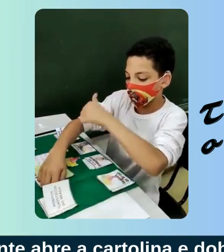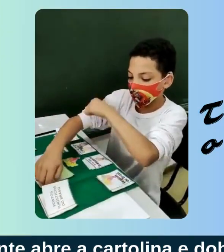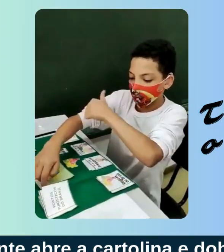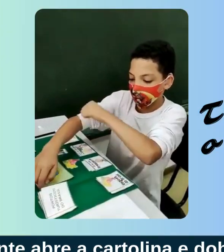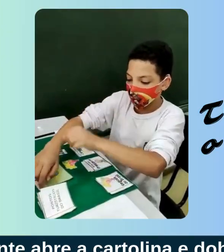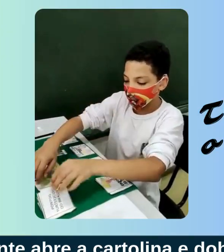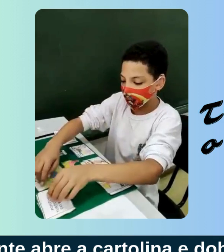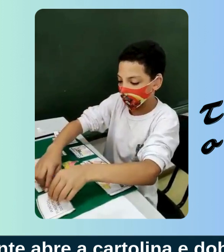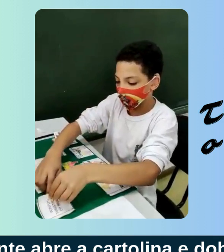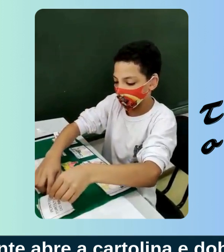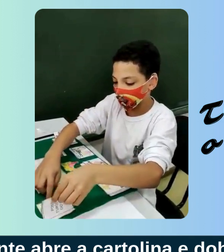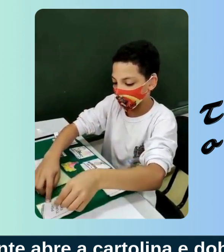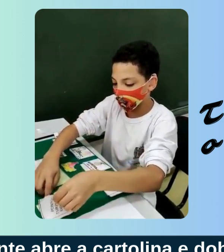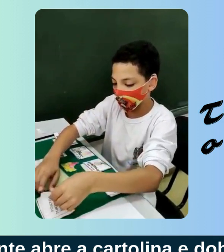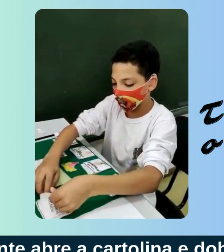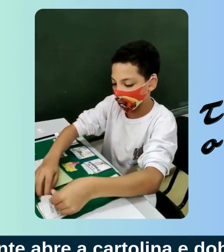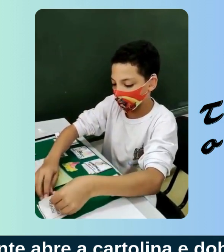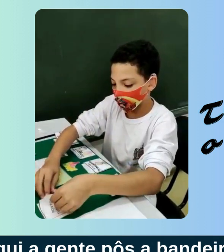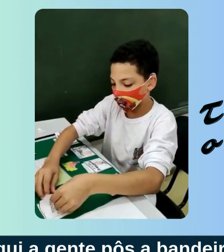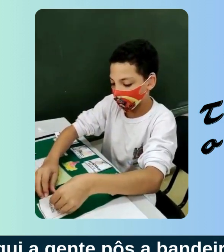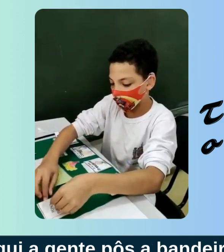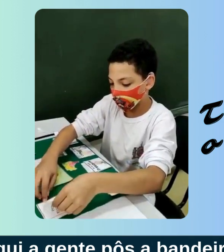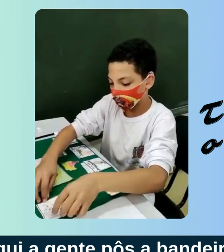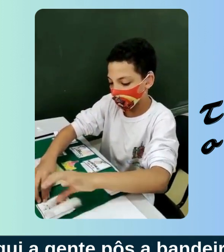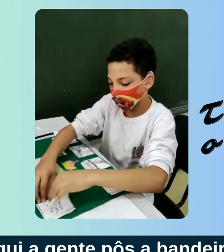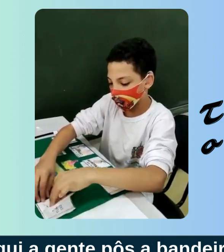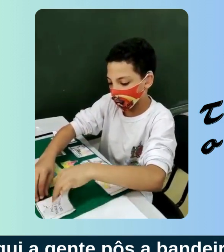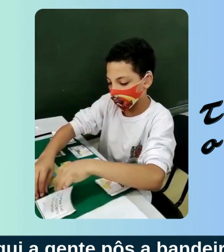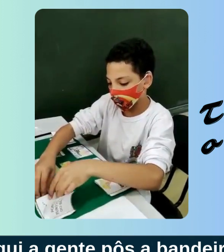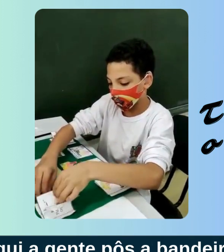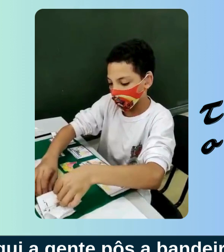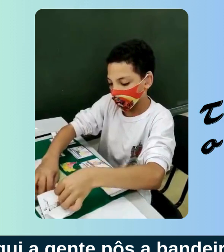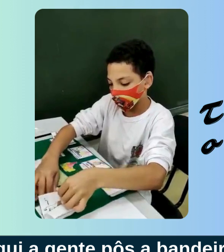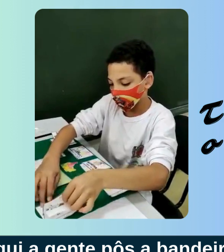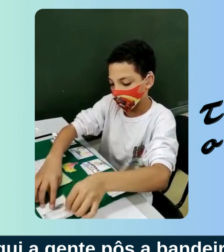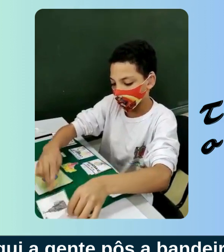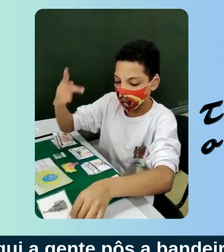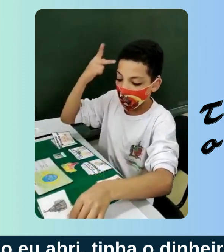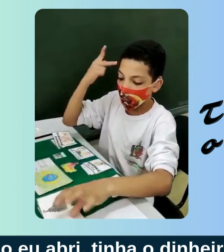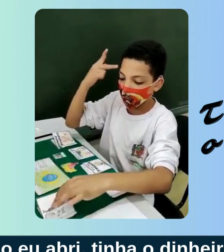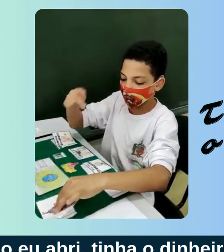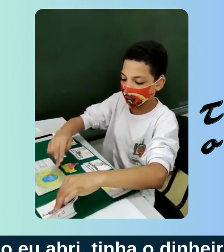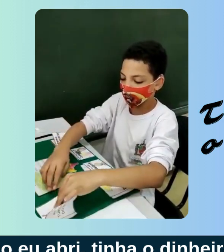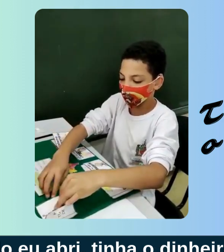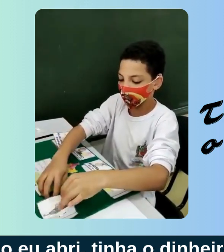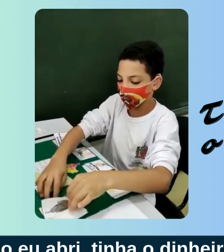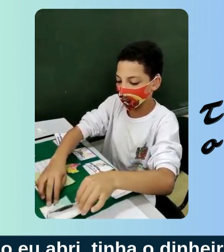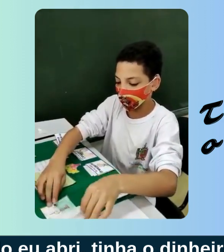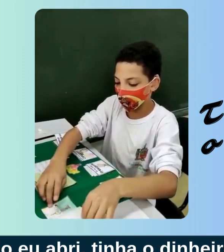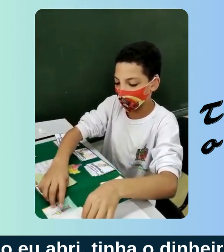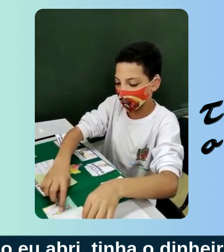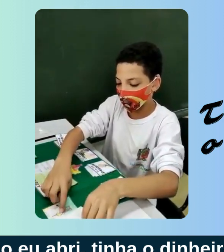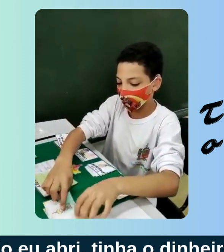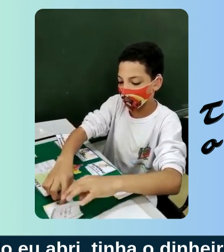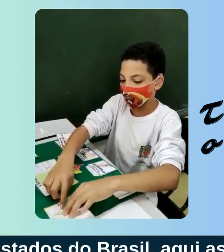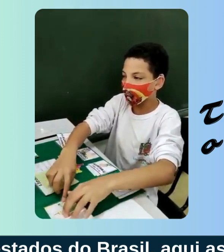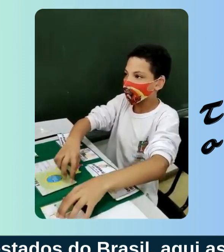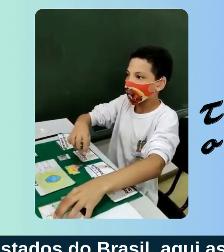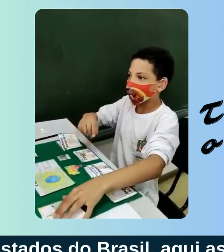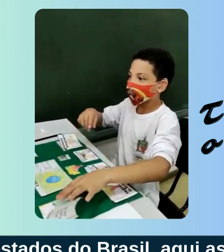abre a cartolina e dobra assim. E aí, aqui a gente pôs a bandeira do Brasil. Quando abria, tinha o dinheiro do Brasil, os estados